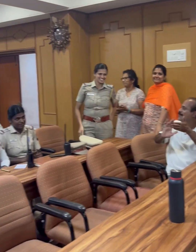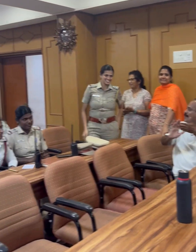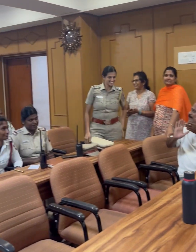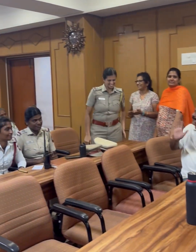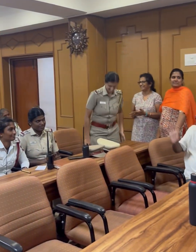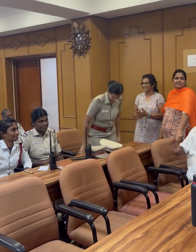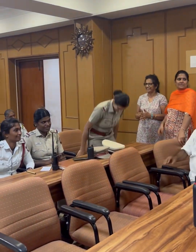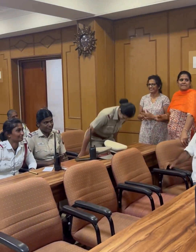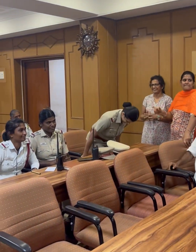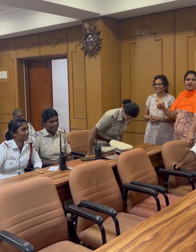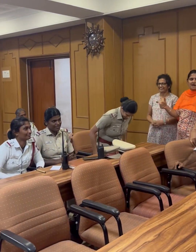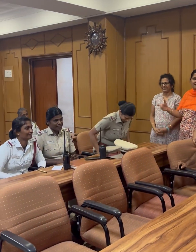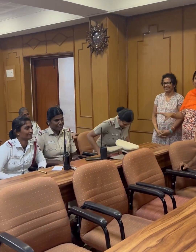ஓகே மாலதி, வெரி குட்.